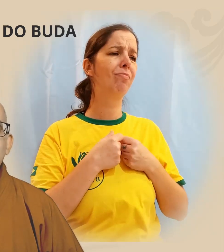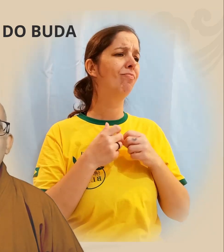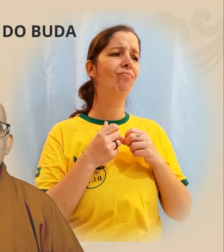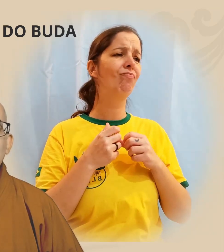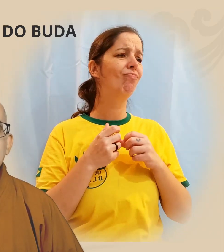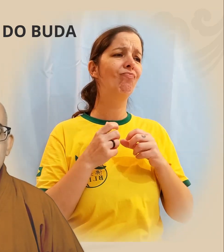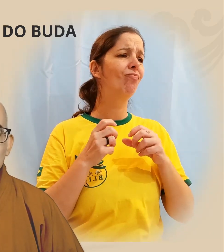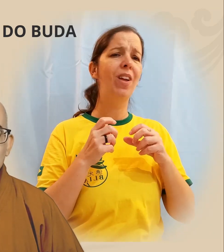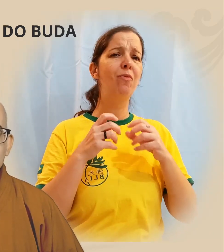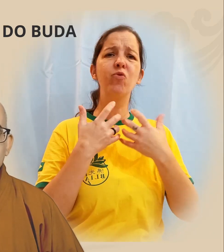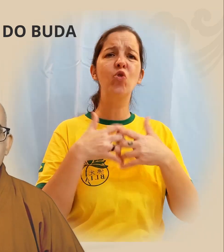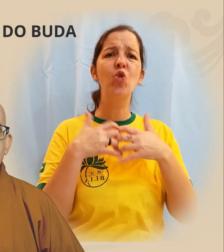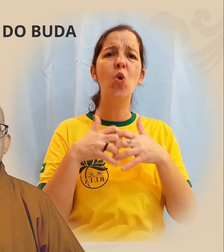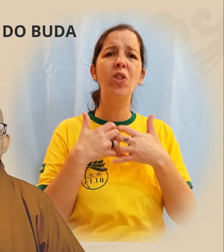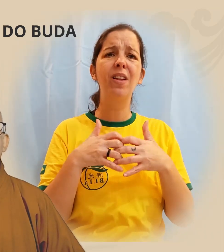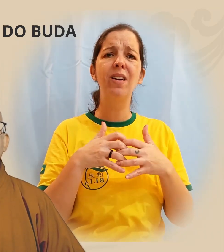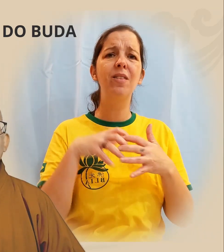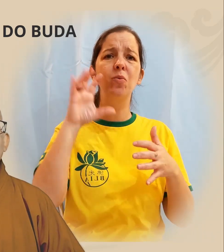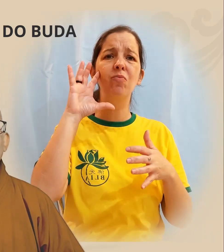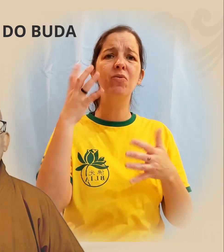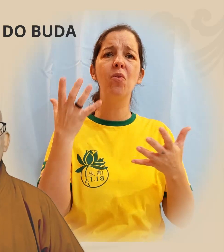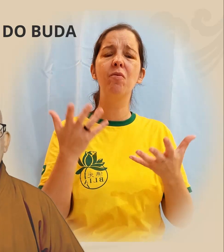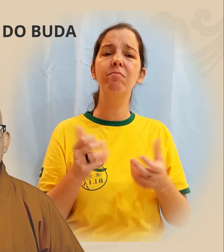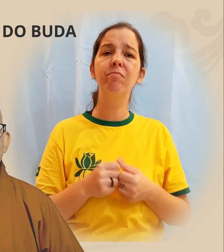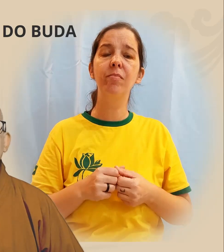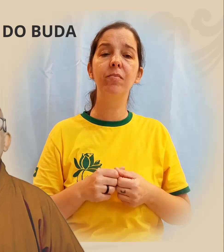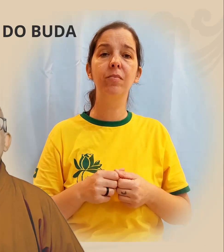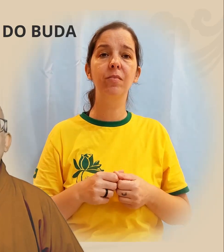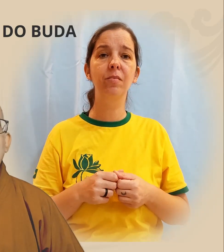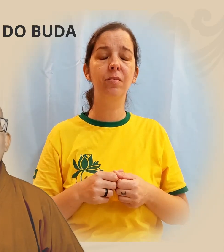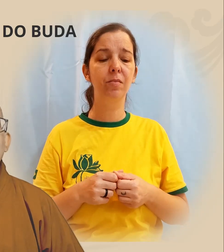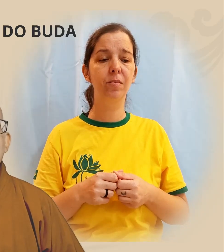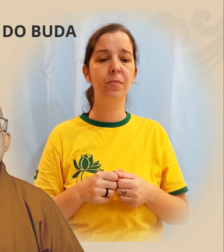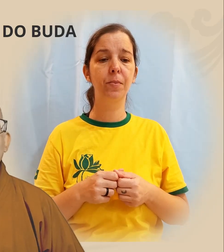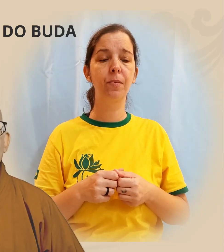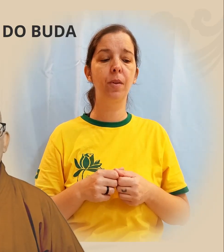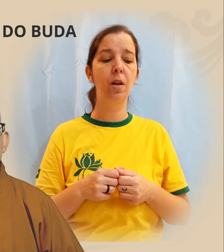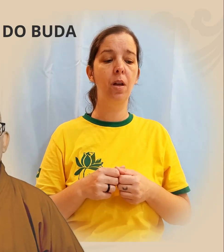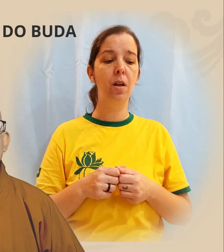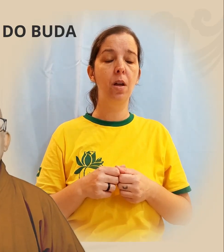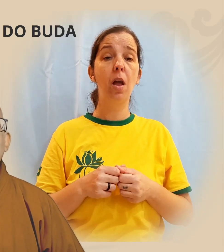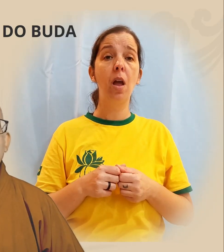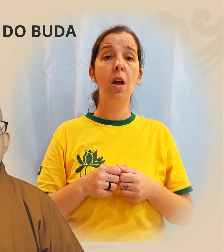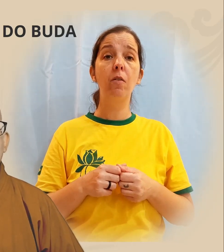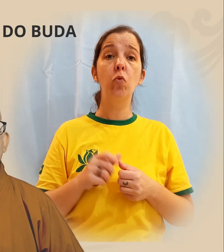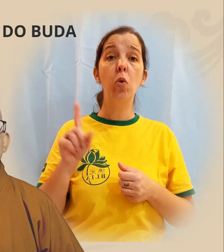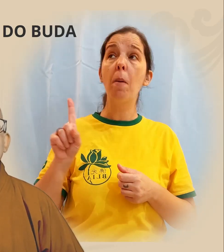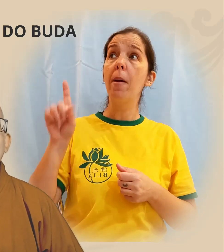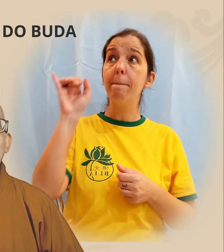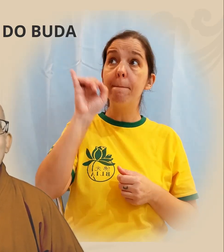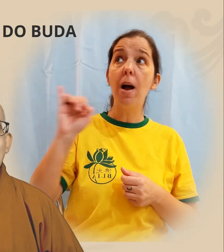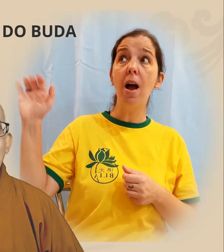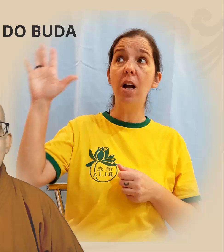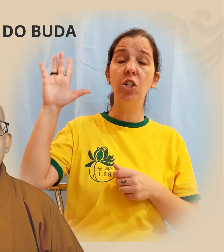estava funcionando. Eu vou colocar por alguns segundos uma imagem